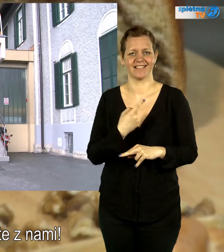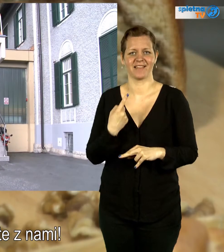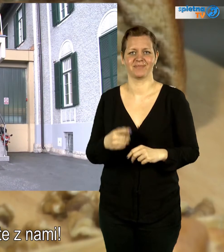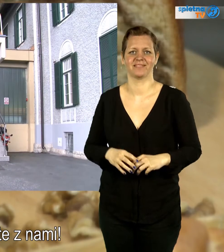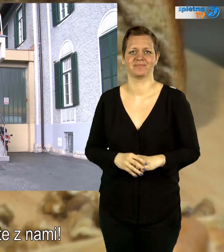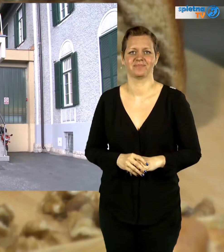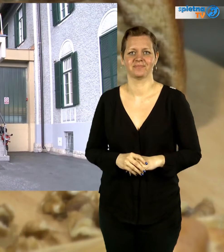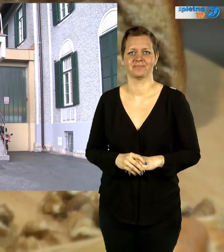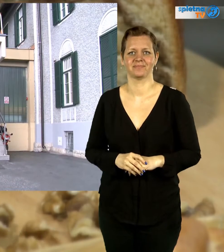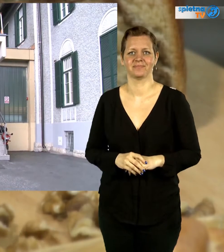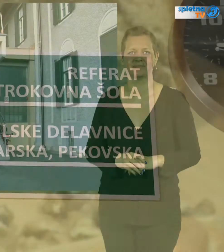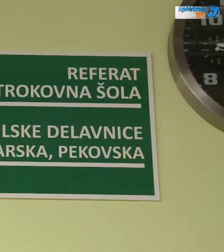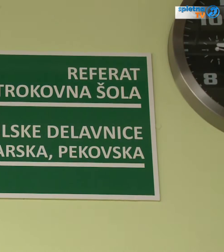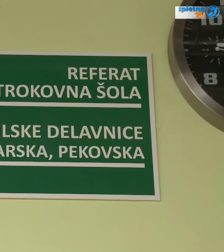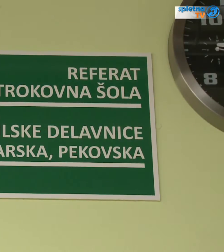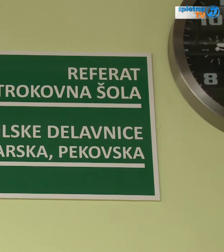Ostanite z nami.